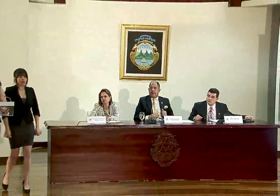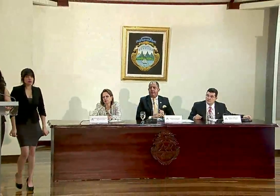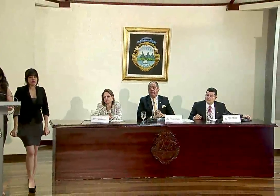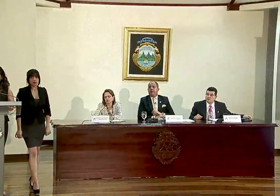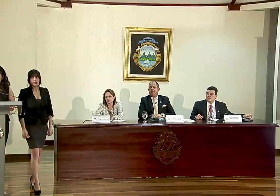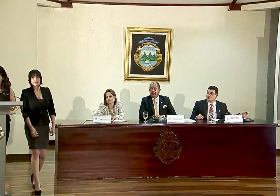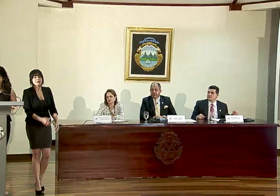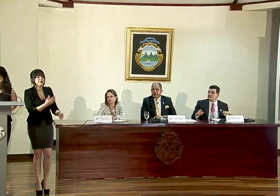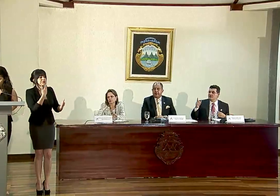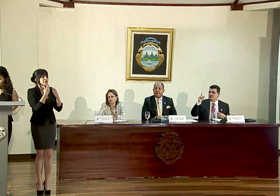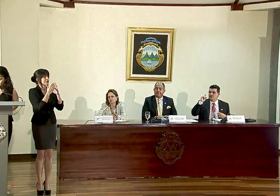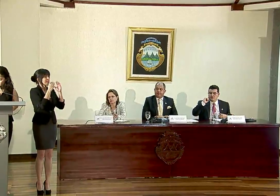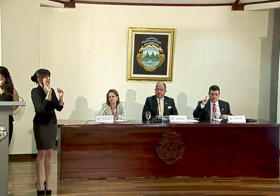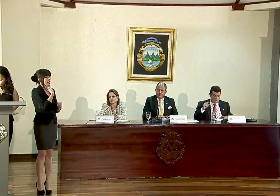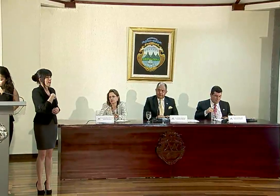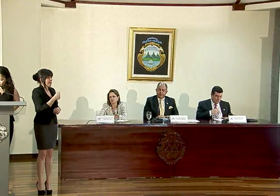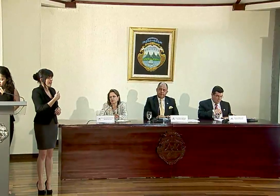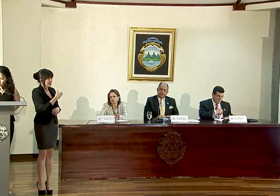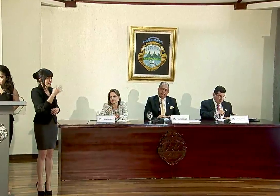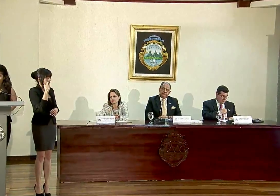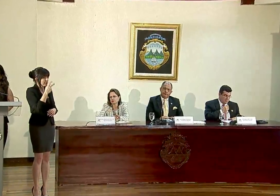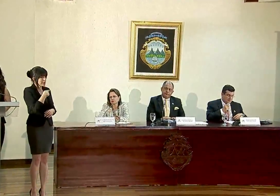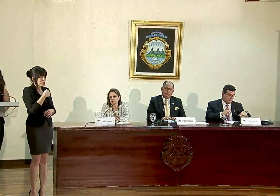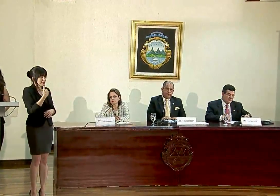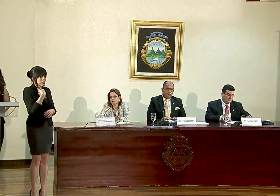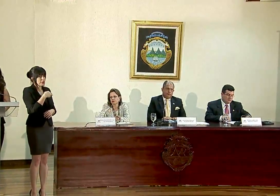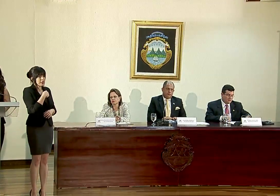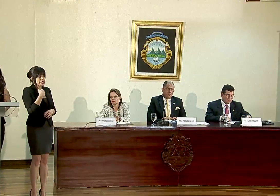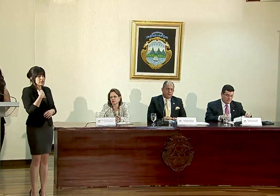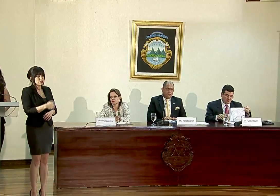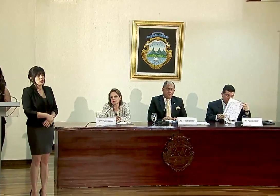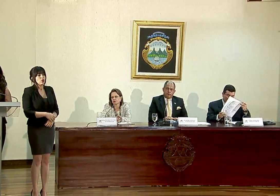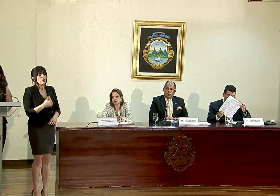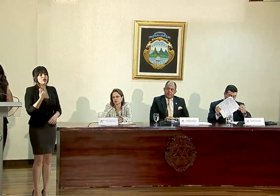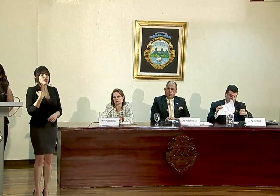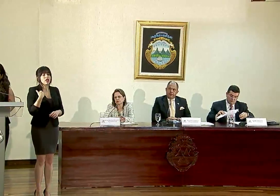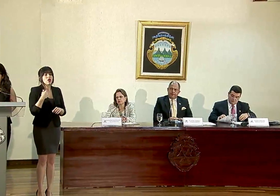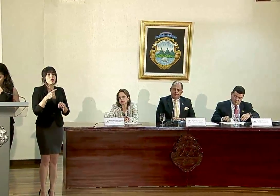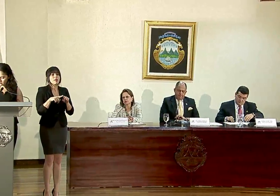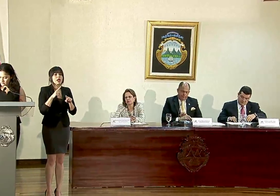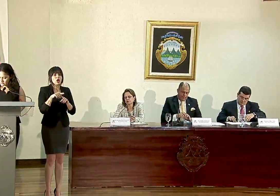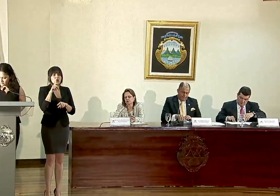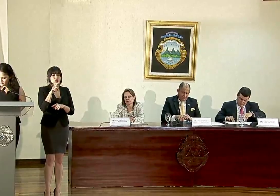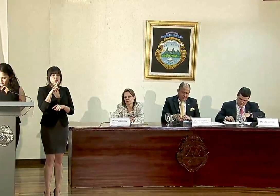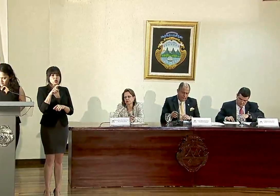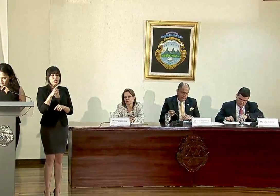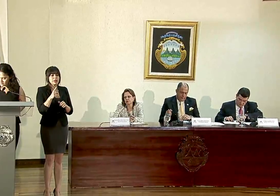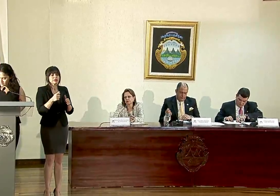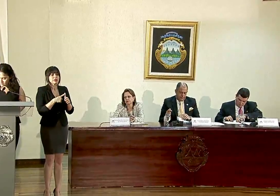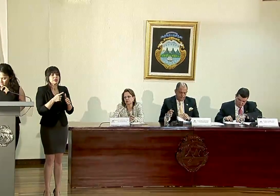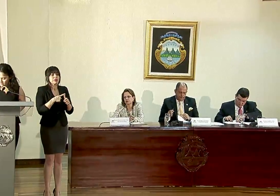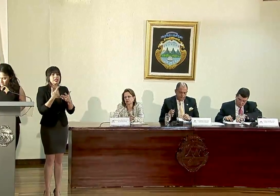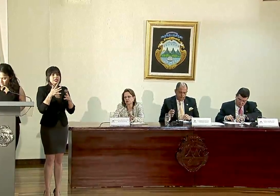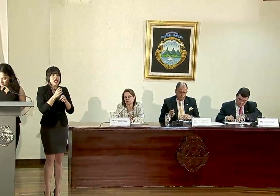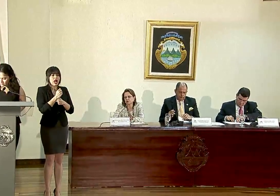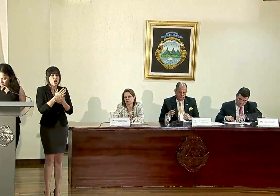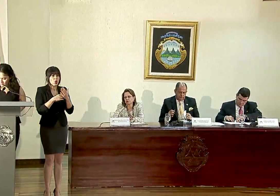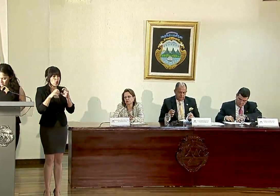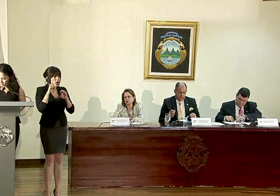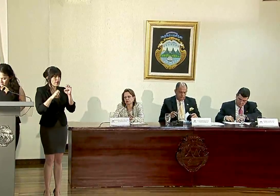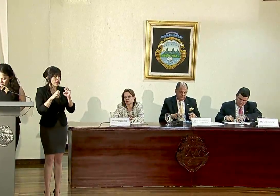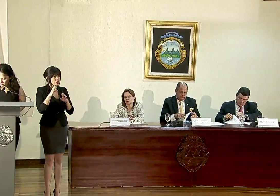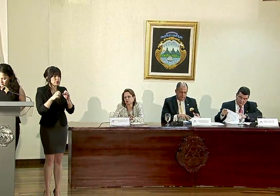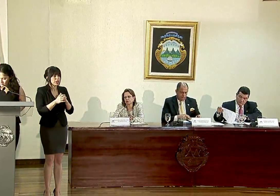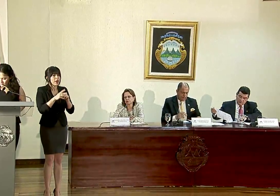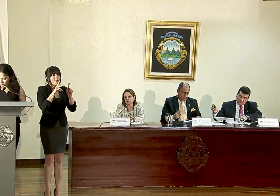Buenas tardes señor presidente señora vicepresidenta señor ministro yo tengo varias consultas primero si ya se realizó alguna valoración